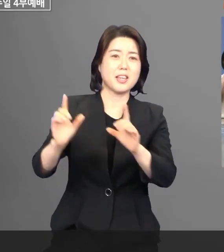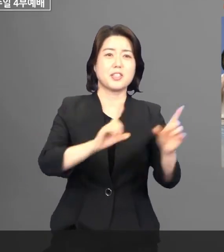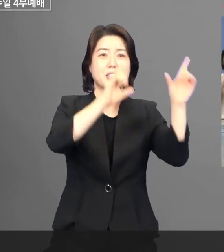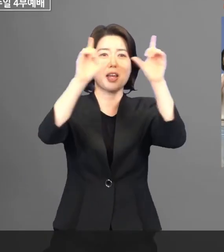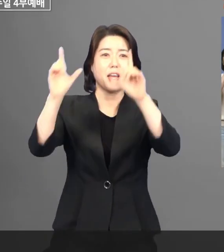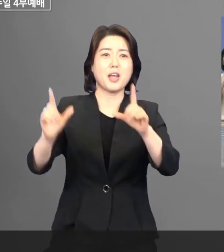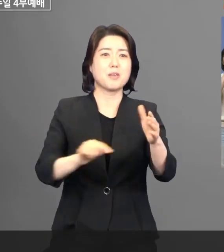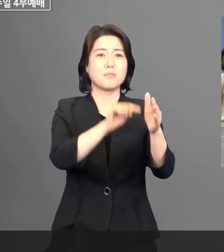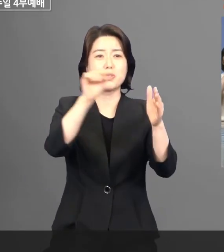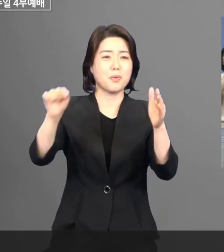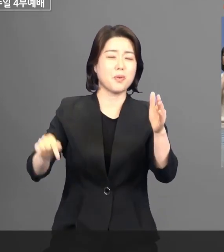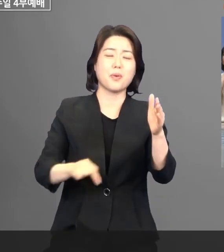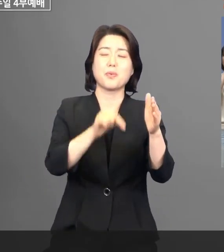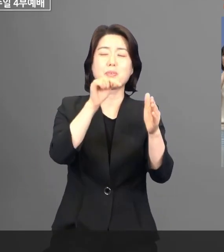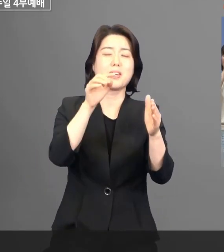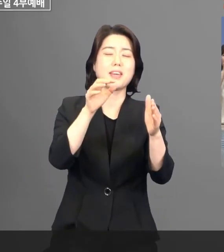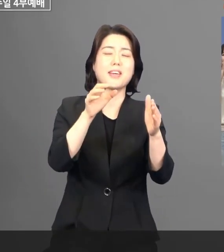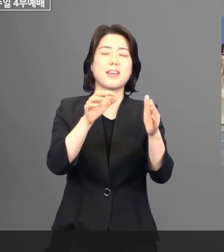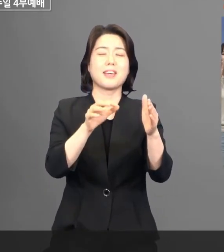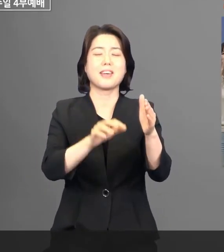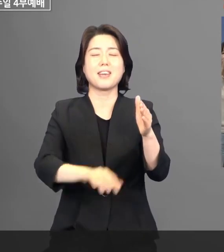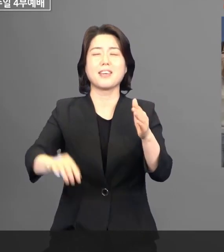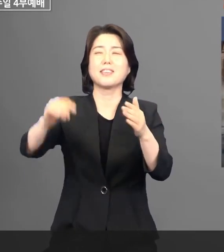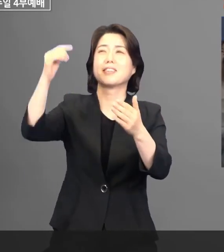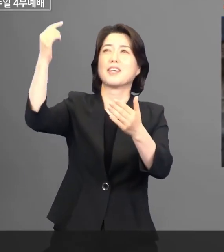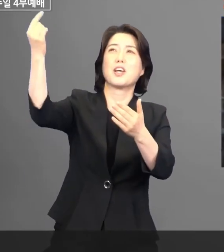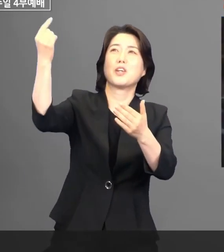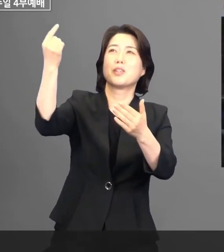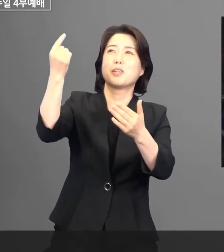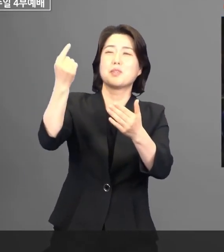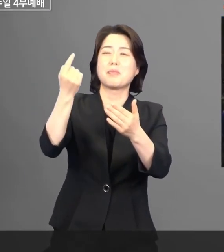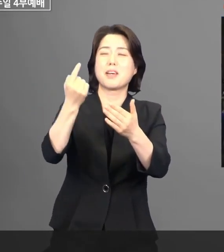나의 삶 속에